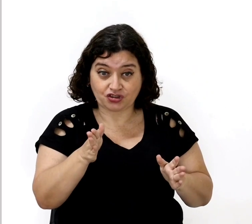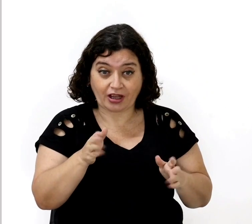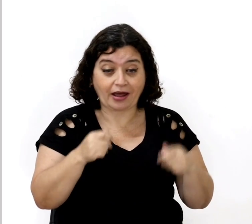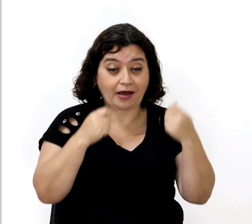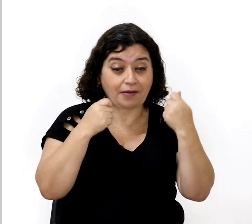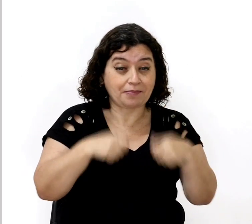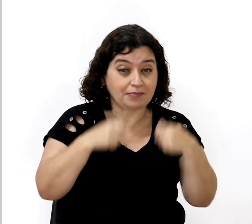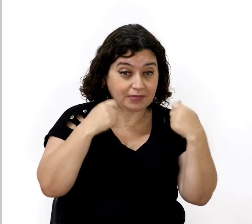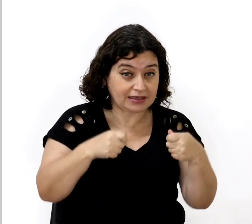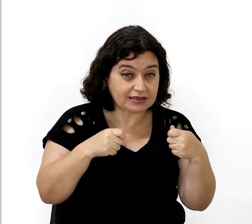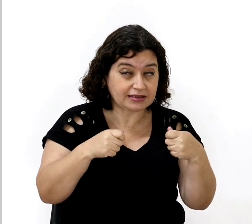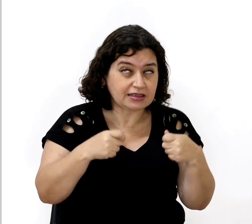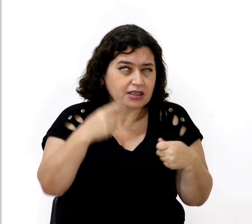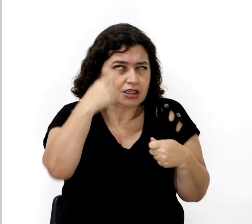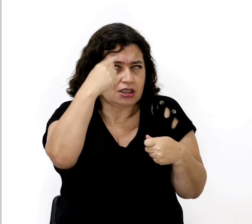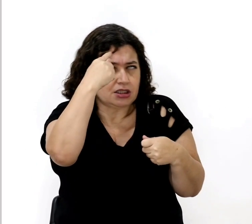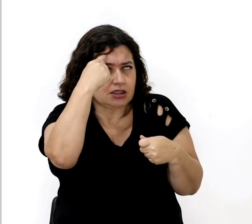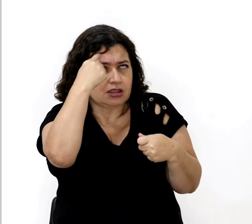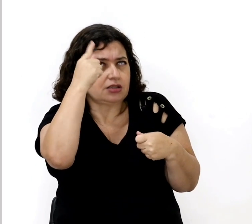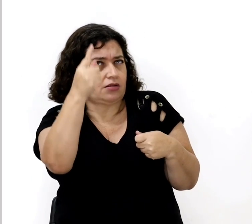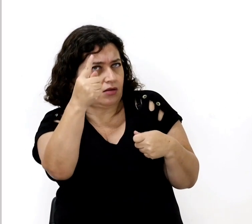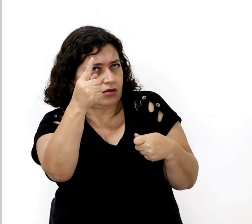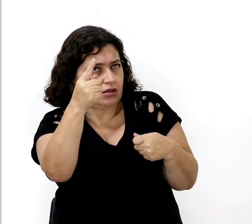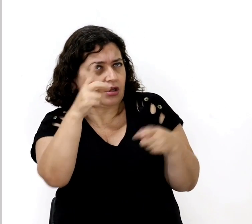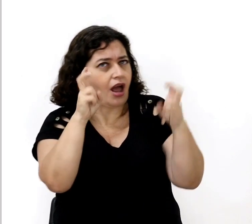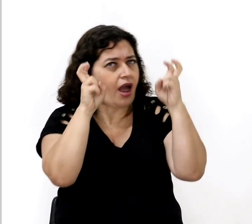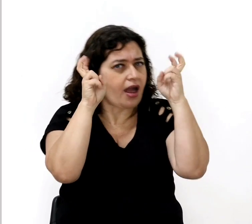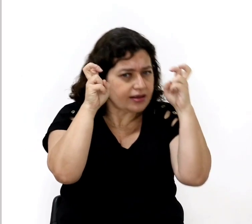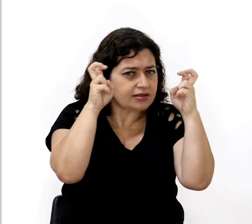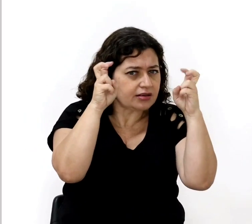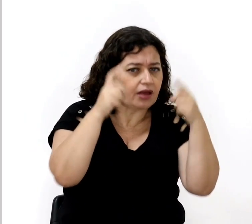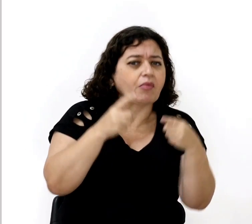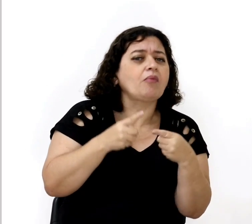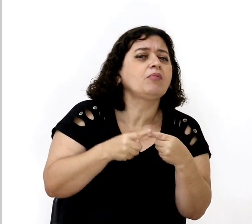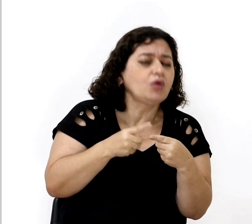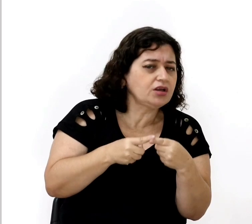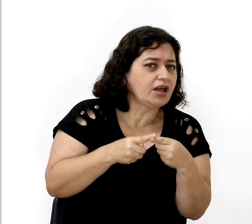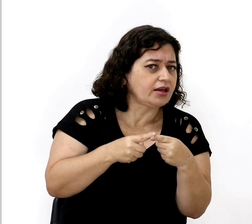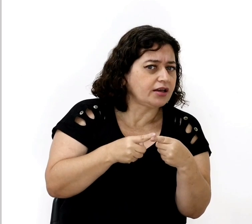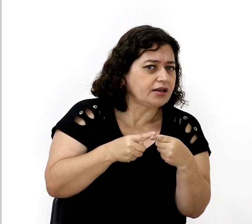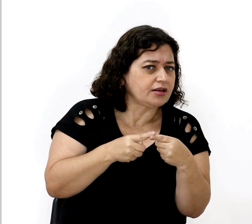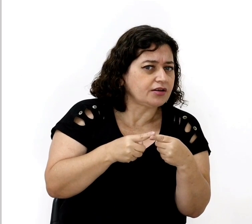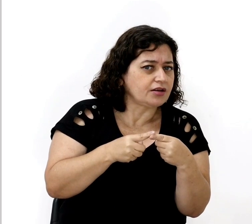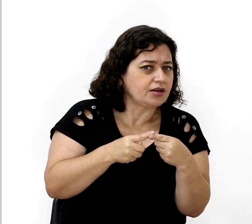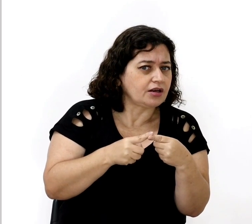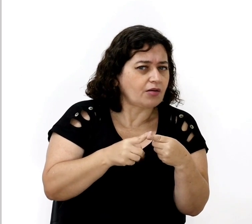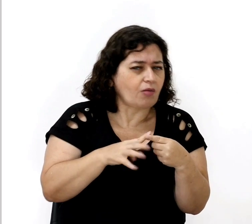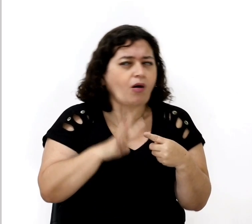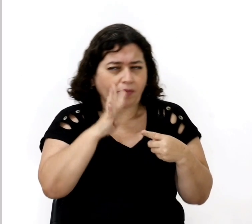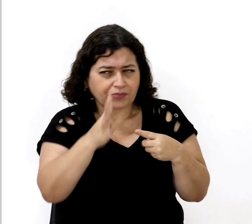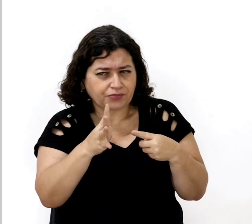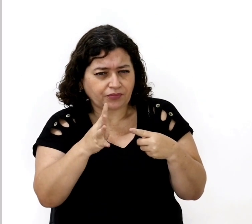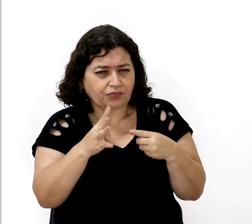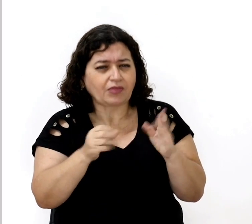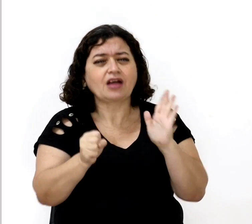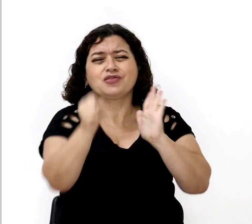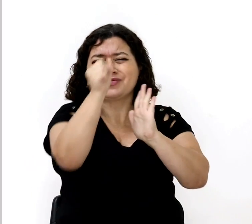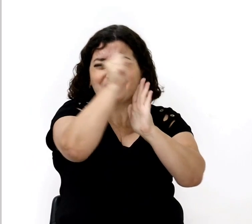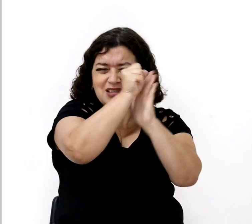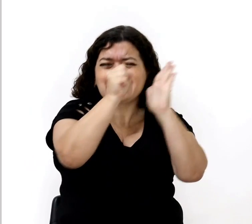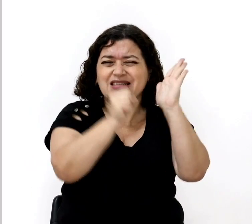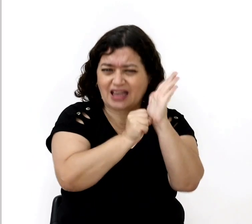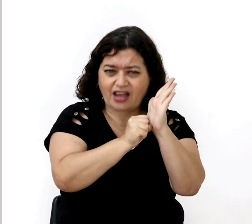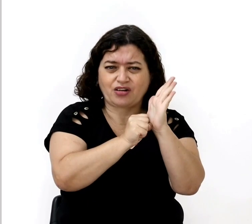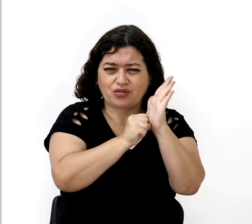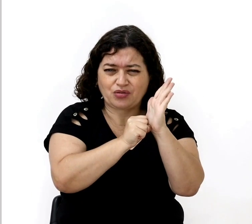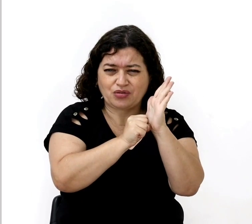precisa fazer uma autocrítica em relação a esse tema. Por quê? Porque ao longo dos séculos,